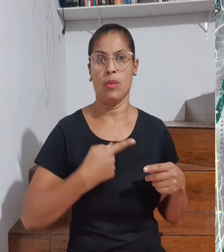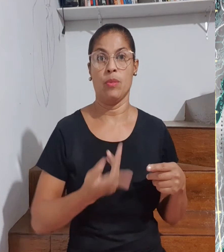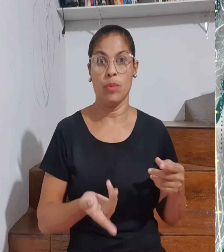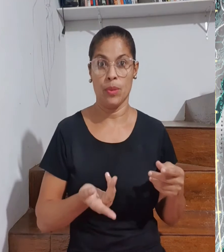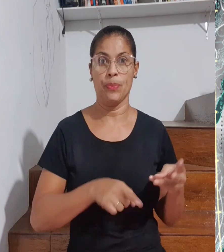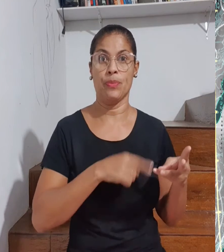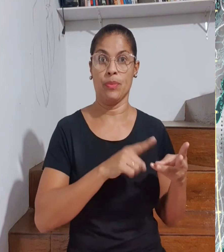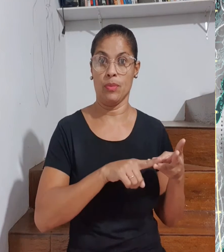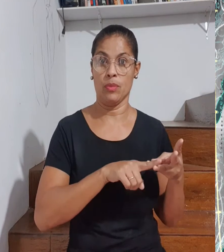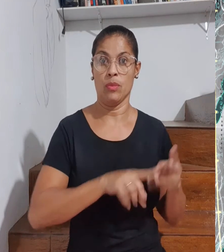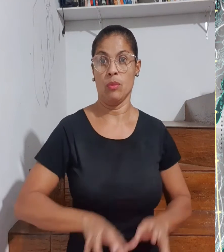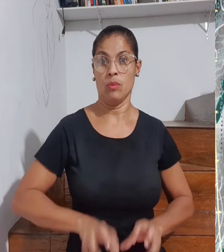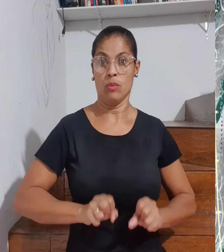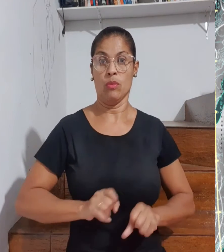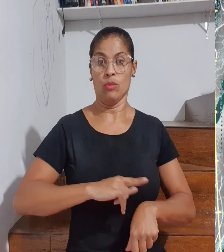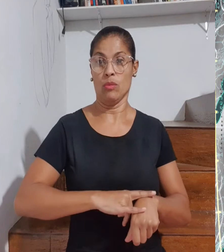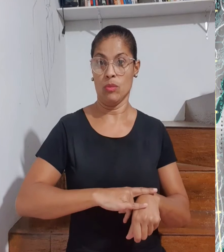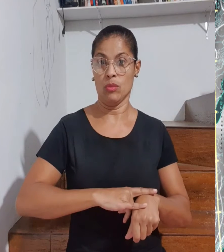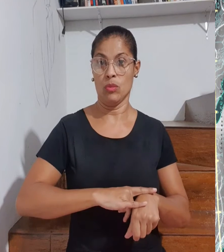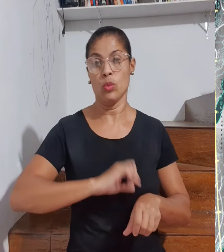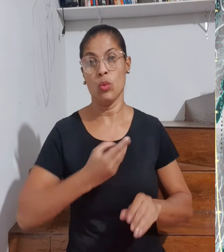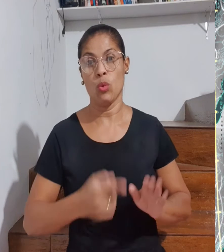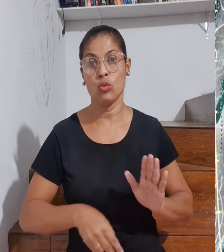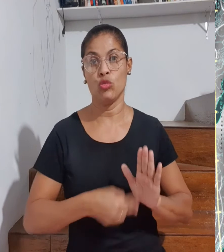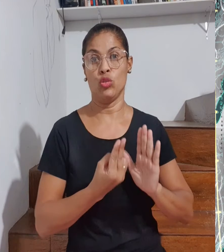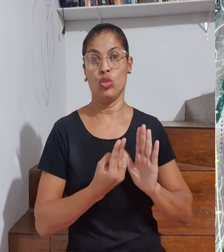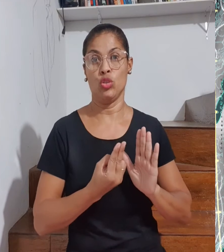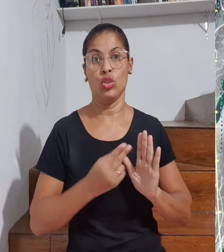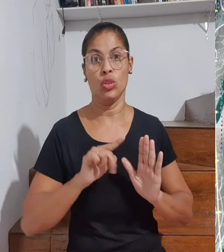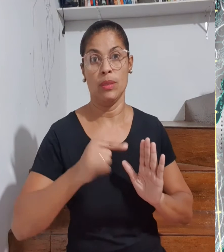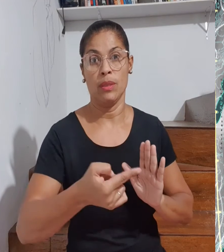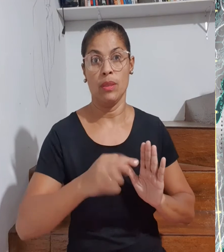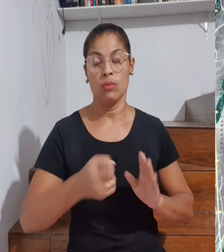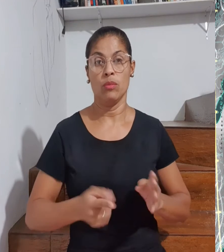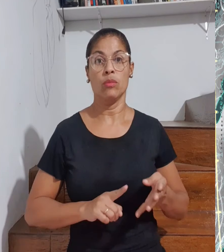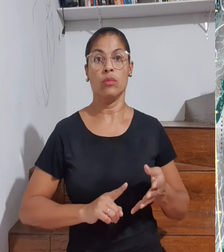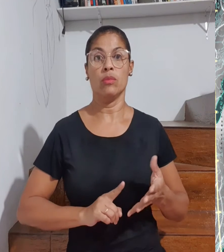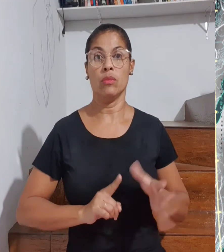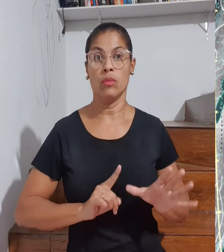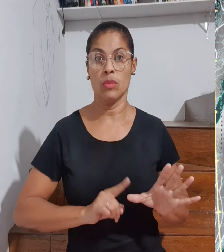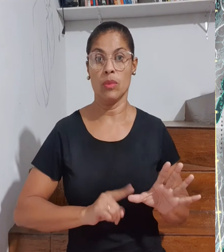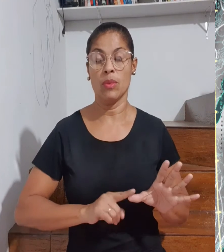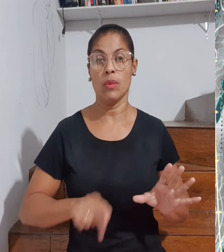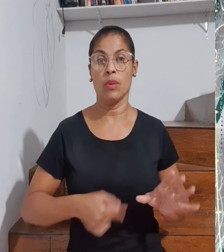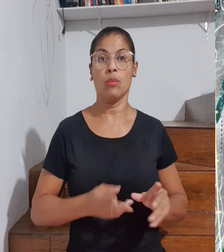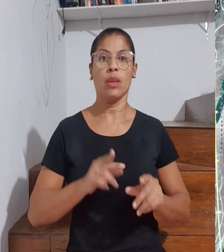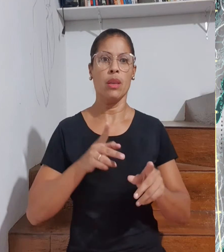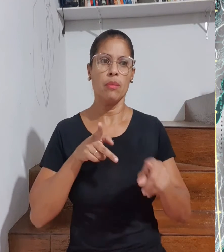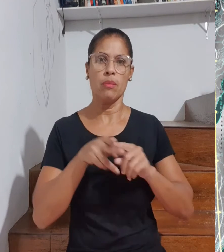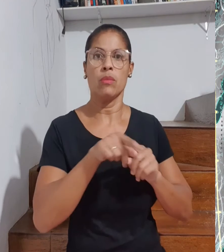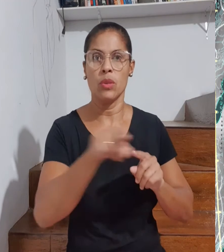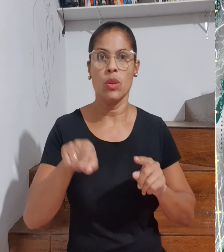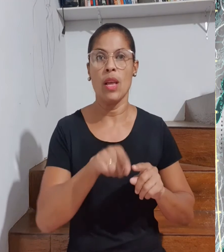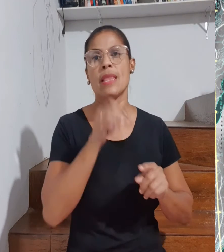intestinal pós-operatória, na retenção urinária e para neutralizar o efeito de bloqueadores